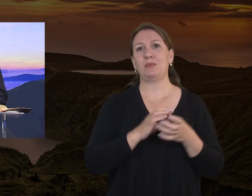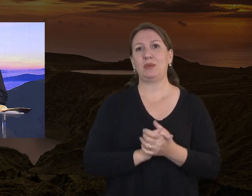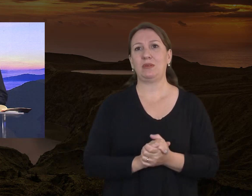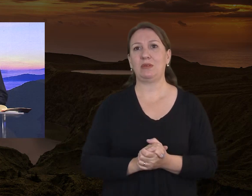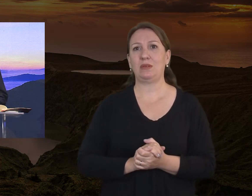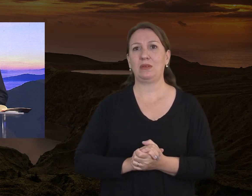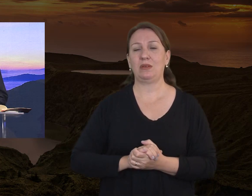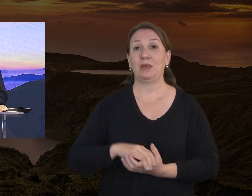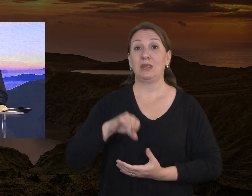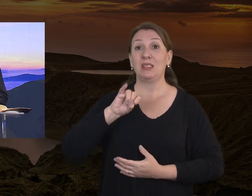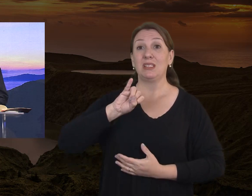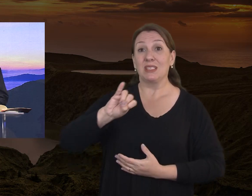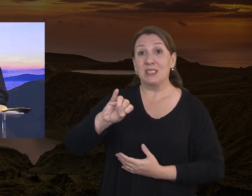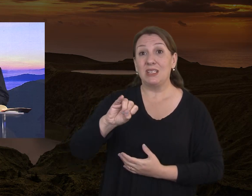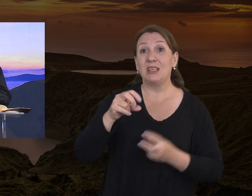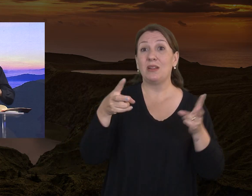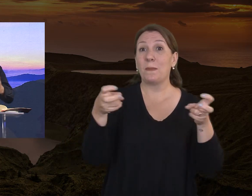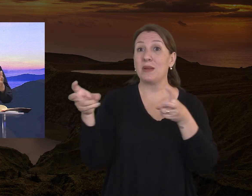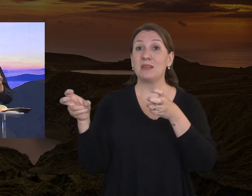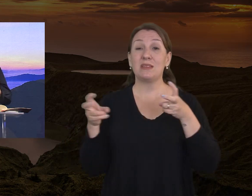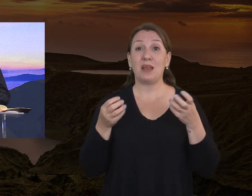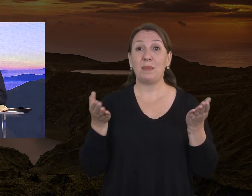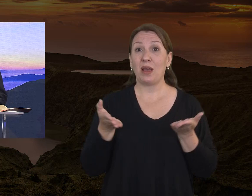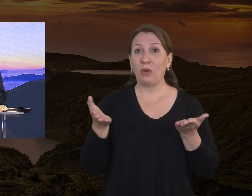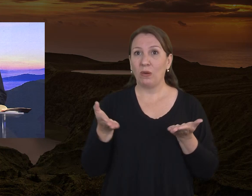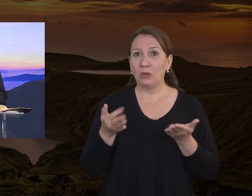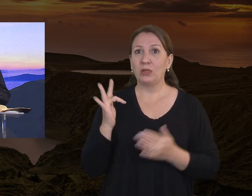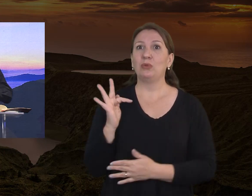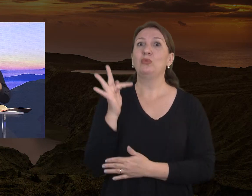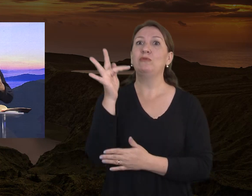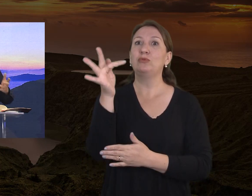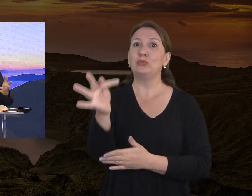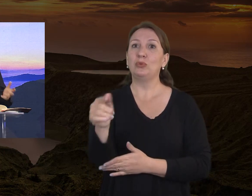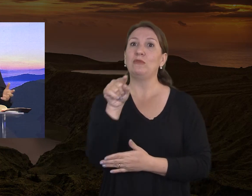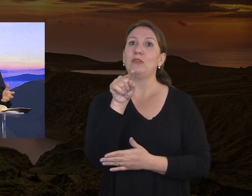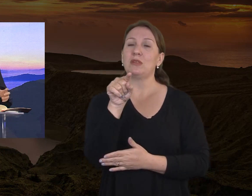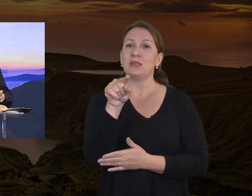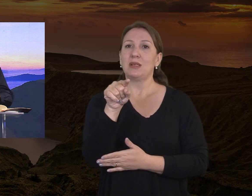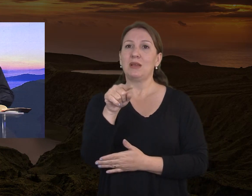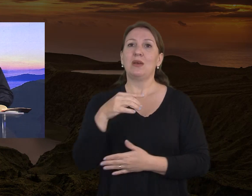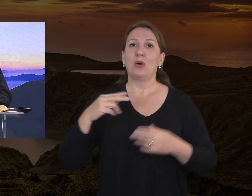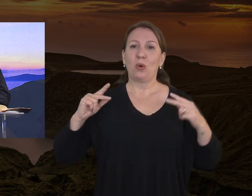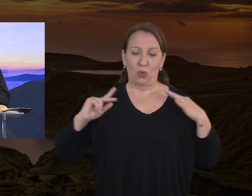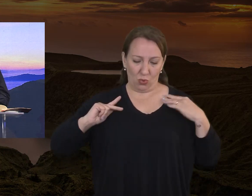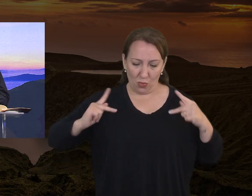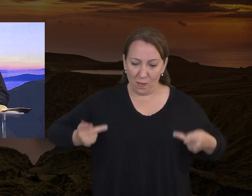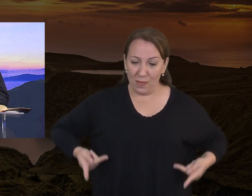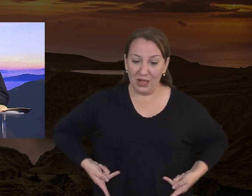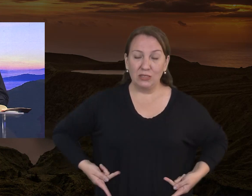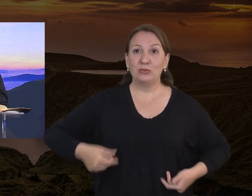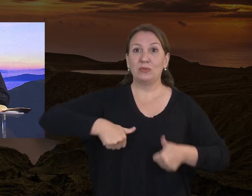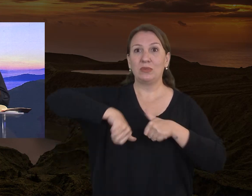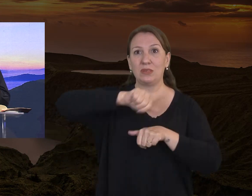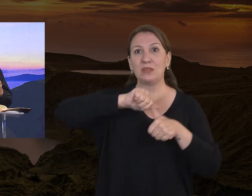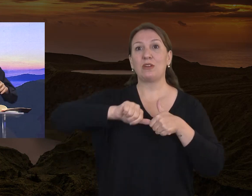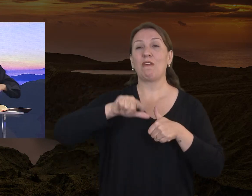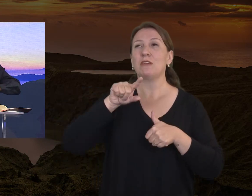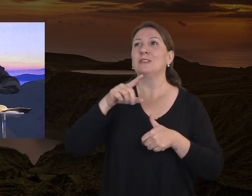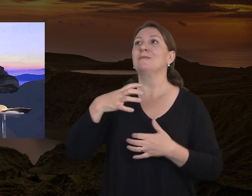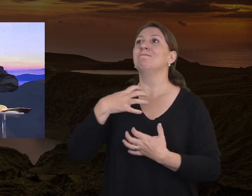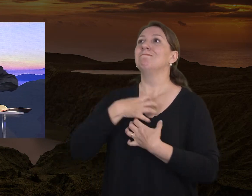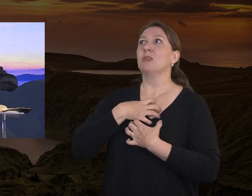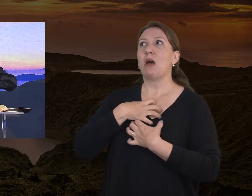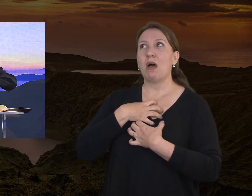vida, na hora de você sair desse corpo, do seu corpo, talvez você perceba que você vai ter uma sensação de que